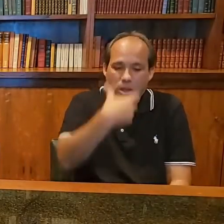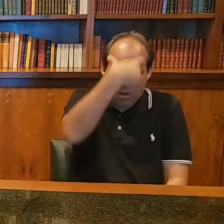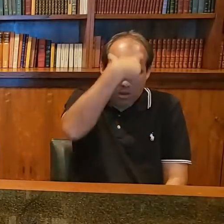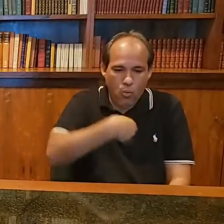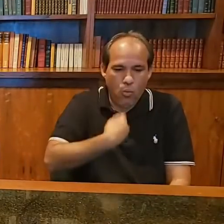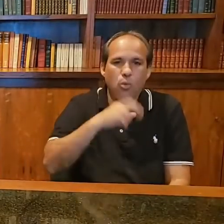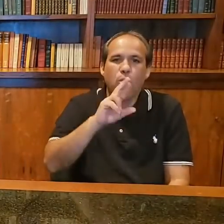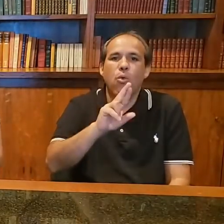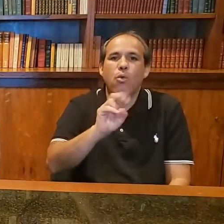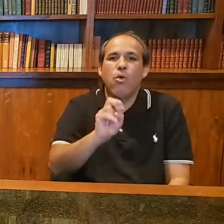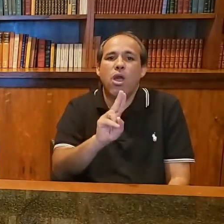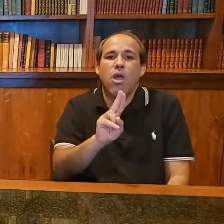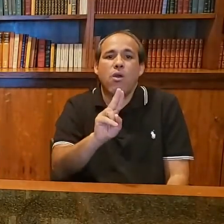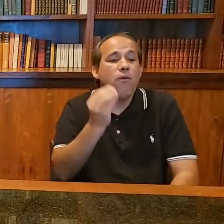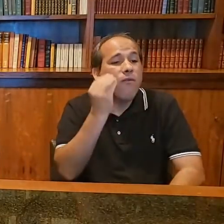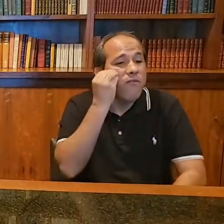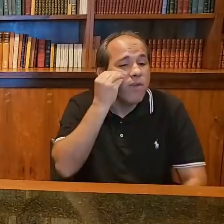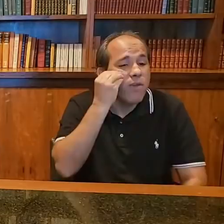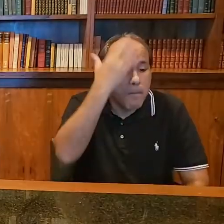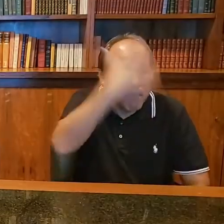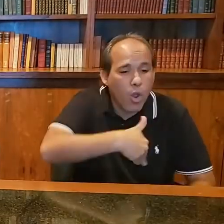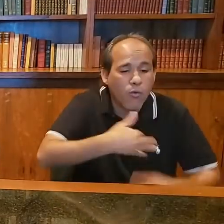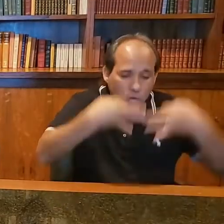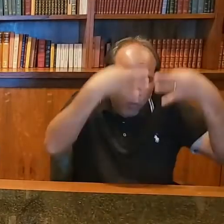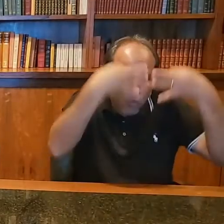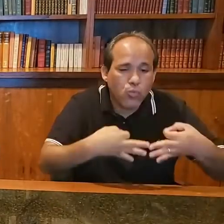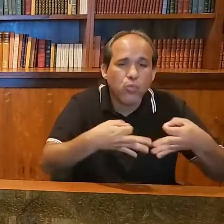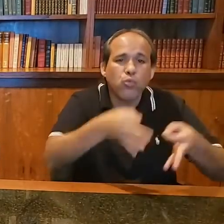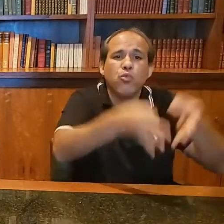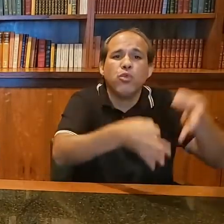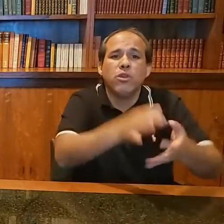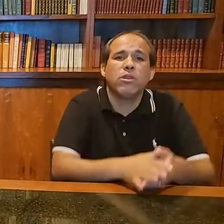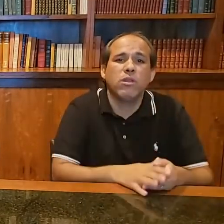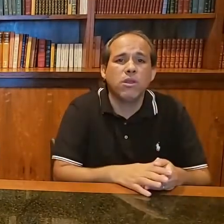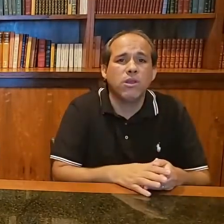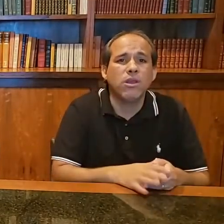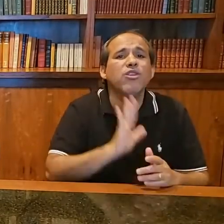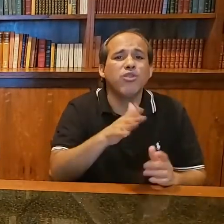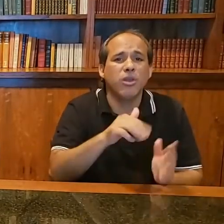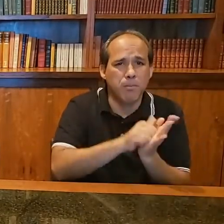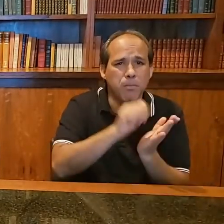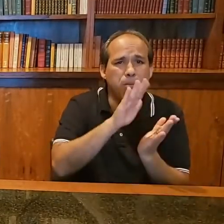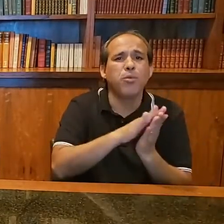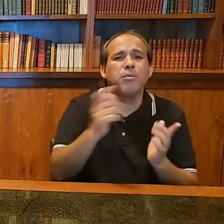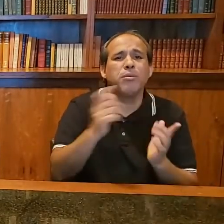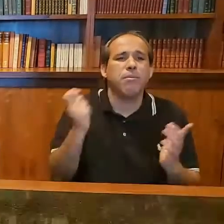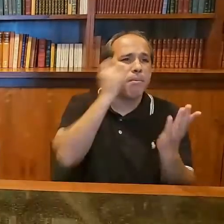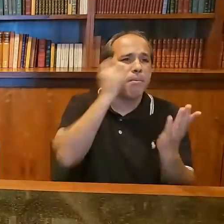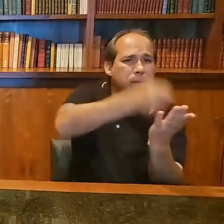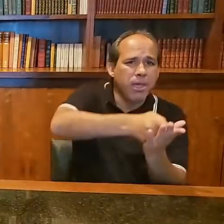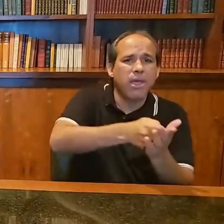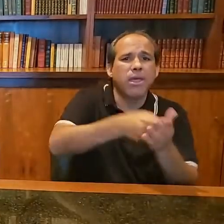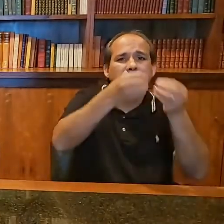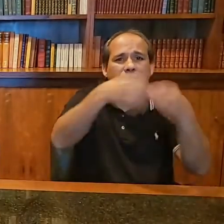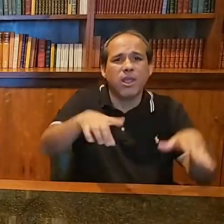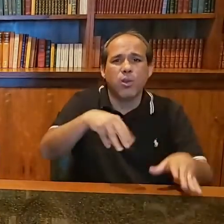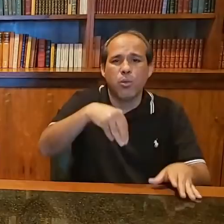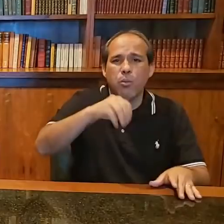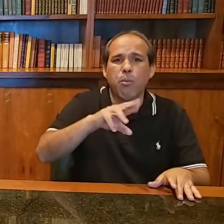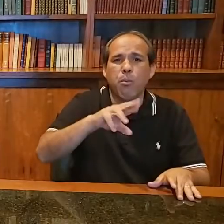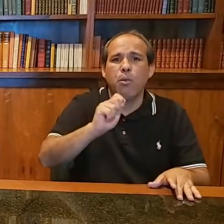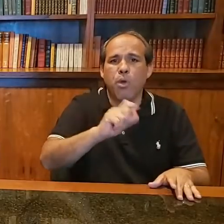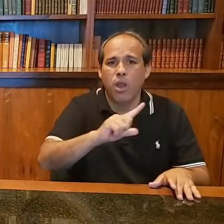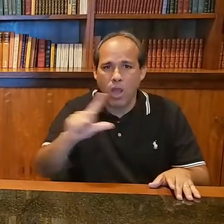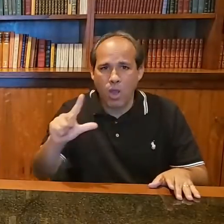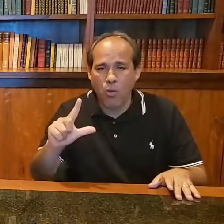réu algumas vezes? Que fosse feita justiça. Então já fui condenado a pagar algumas indenizações de danos morais. Tem